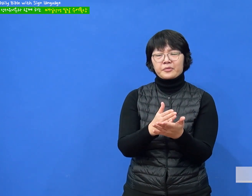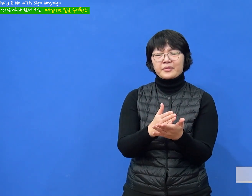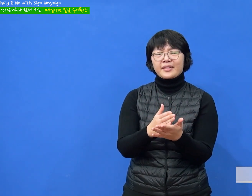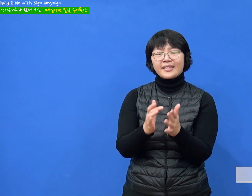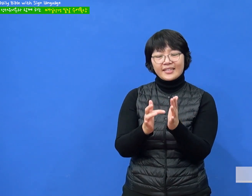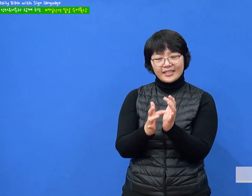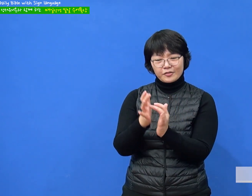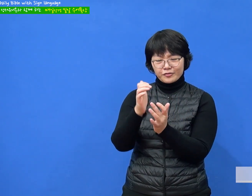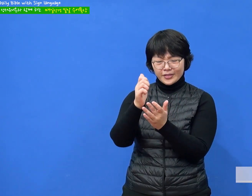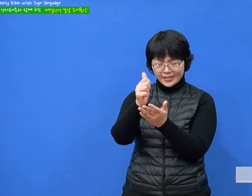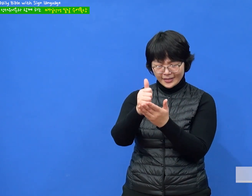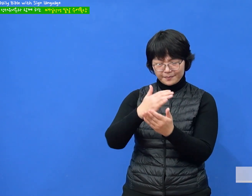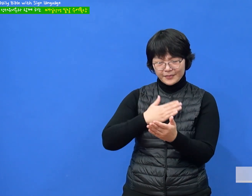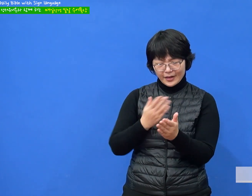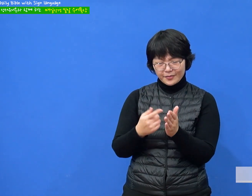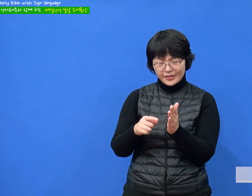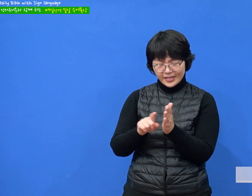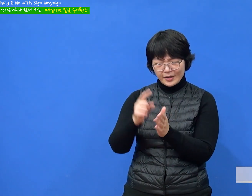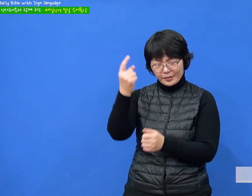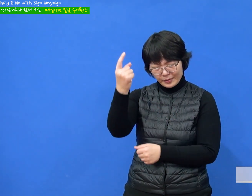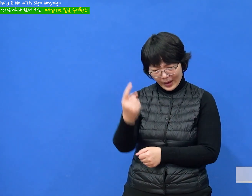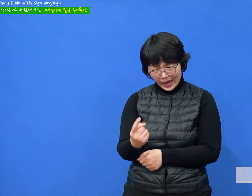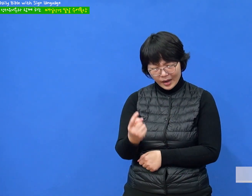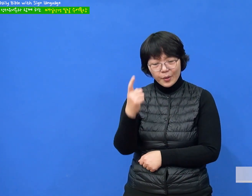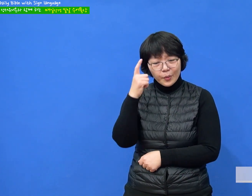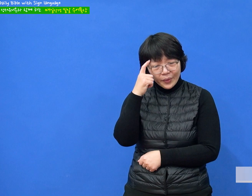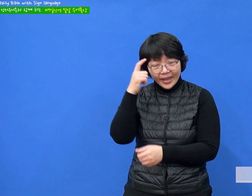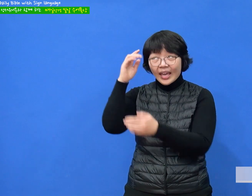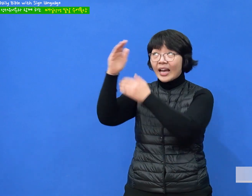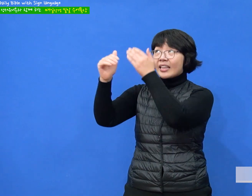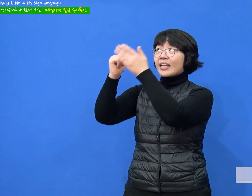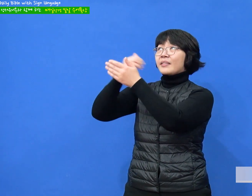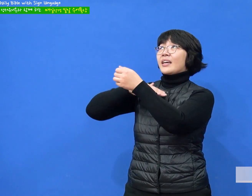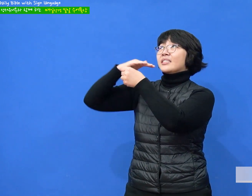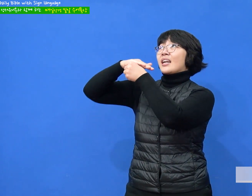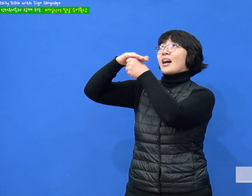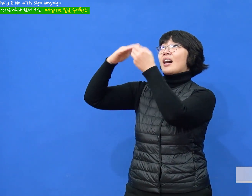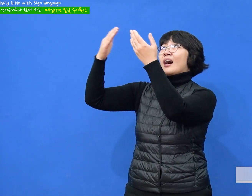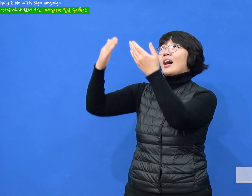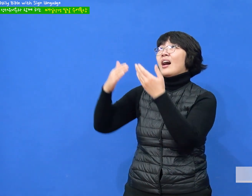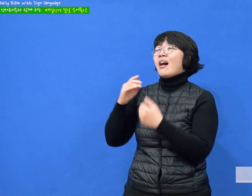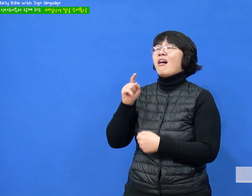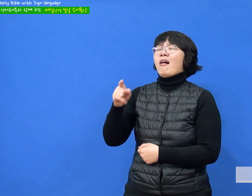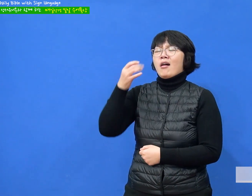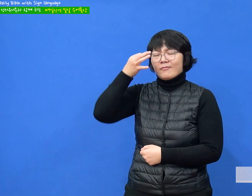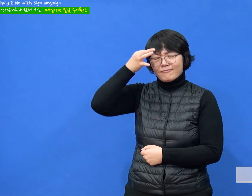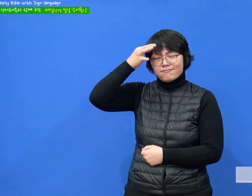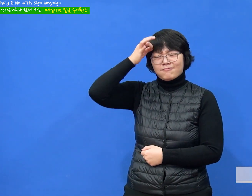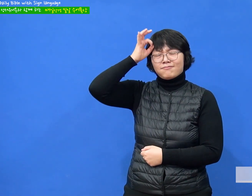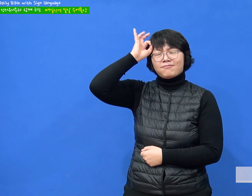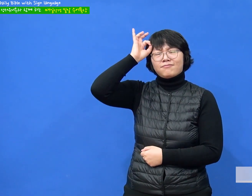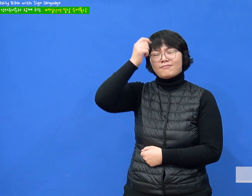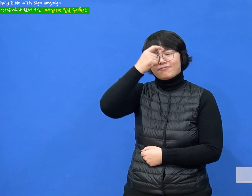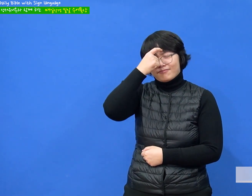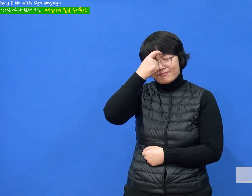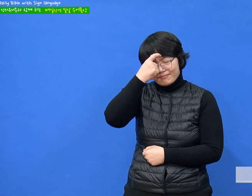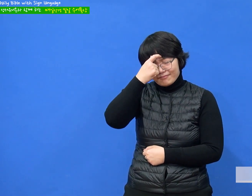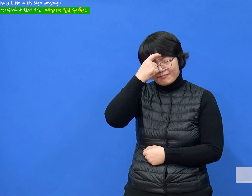곳곳의 장식과 크리스마스의 장식들이 우리를 에워쌉니다. 이미 세상의 축제가 되어버린